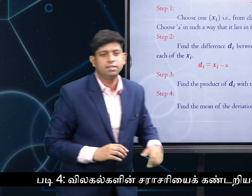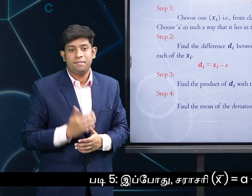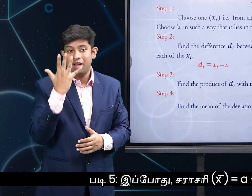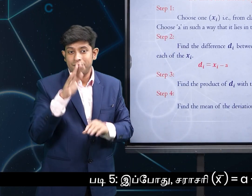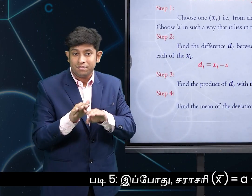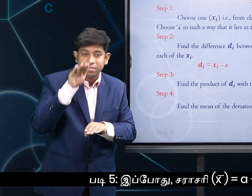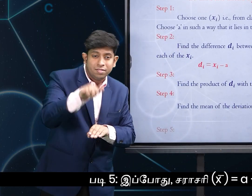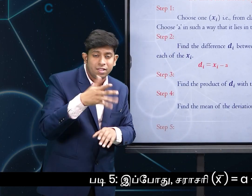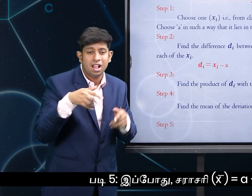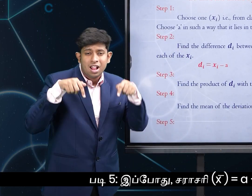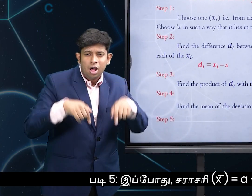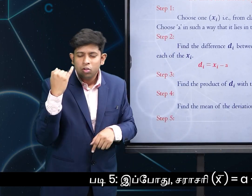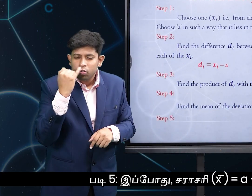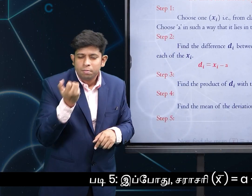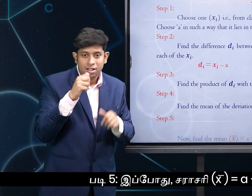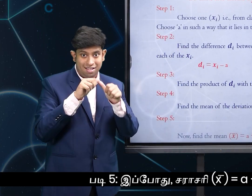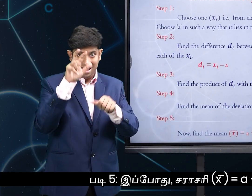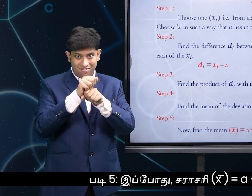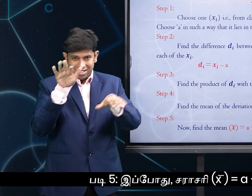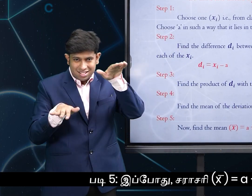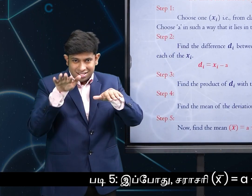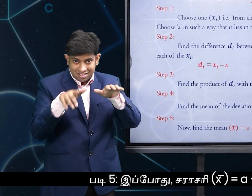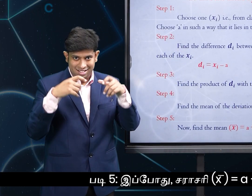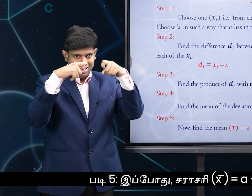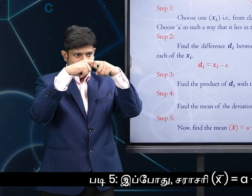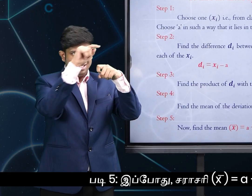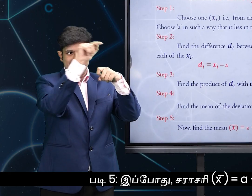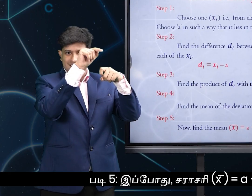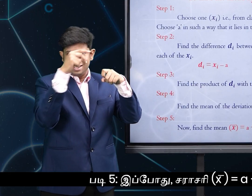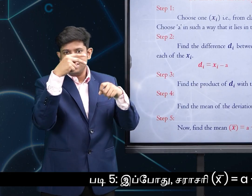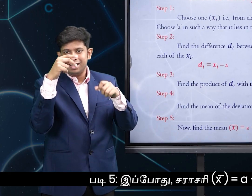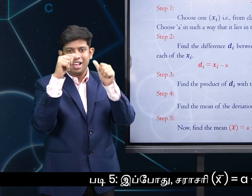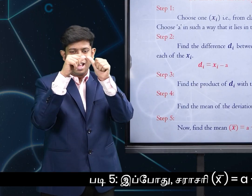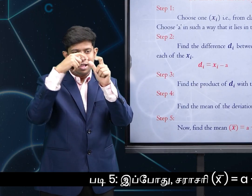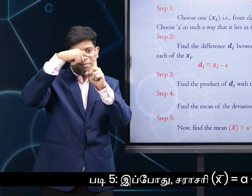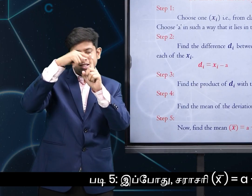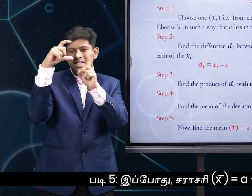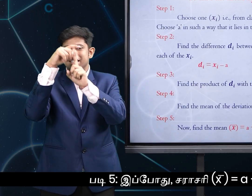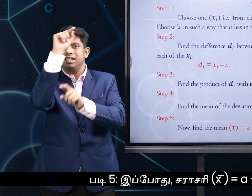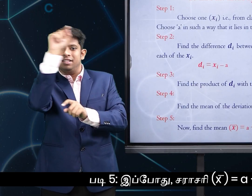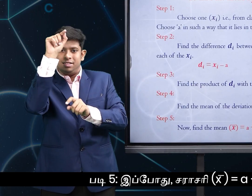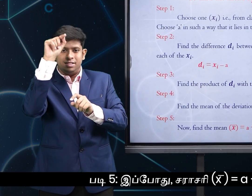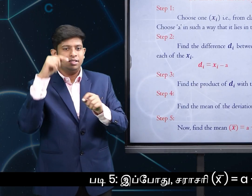படி 5. இப்போது சராசரி அடைப்புக்குறிக்குள் x பார் ஈடு a கூட்டல் d பாரை